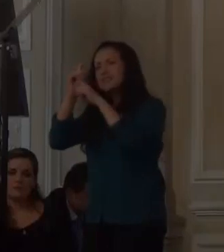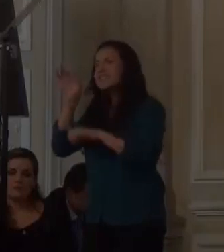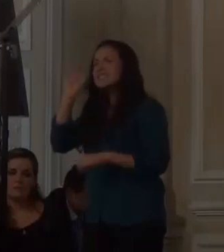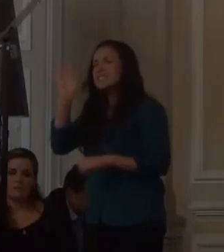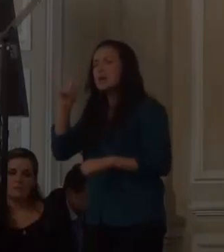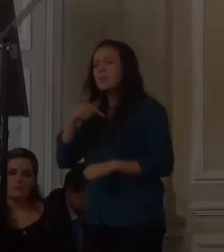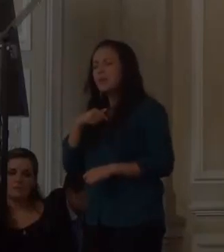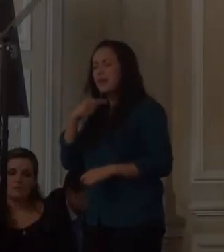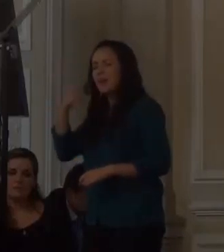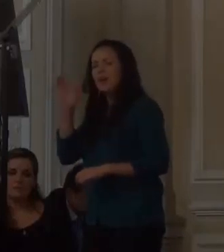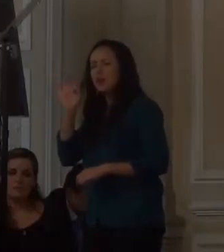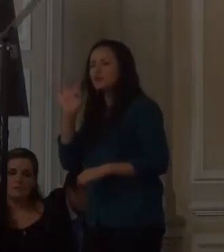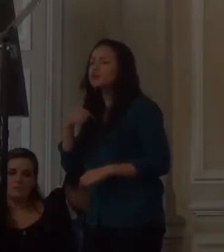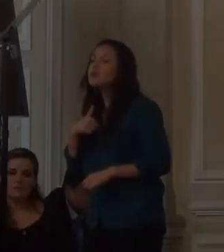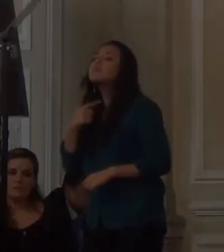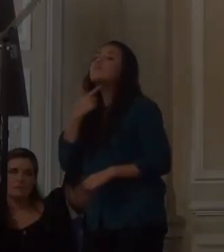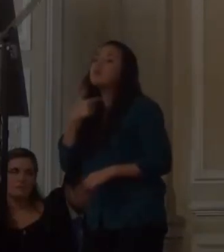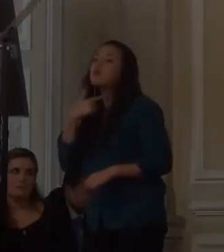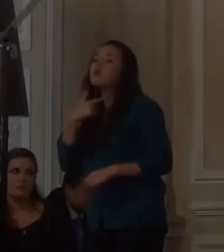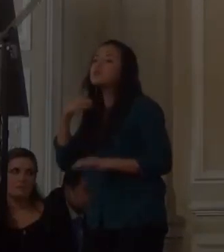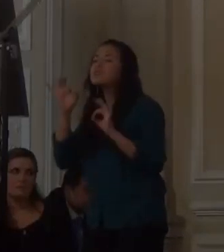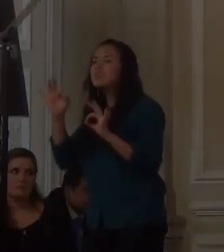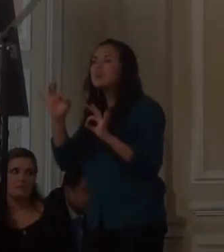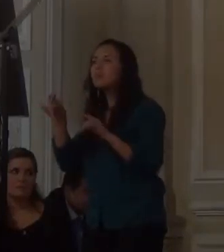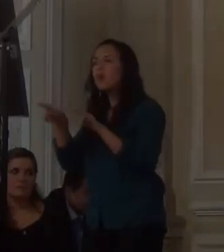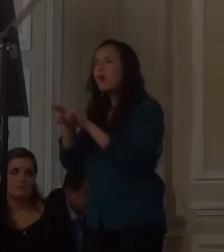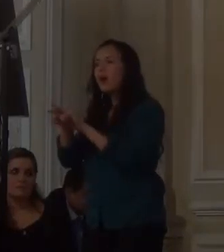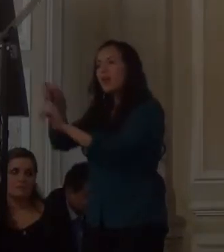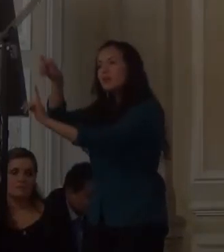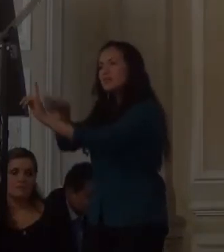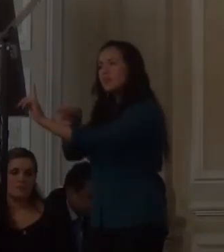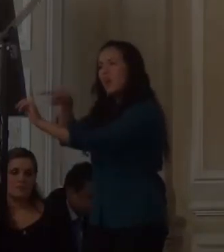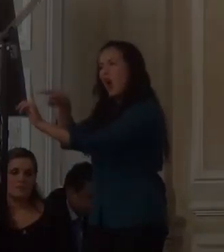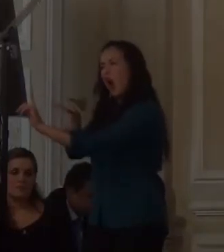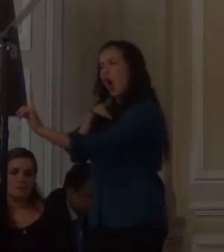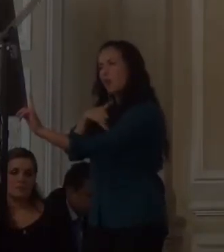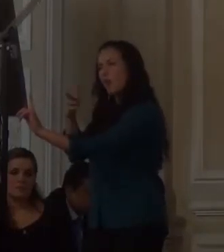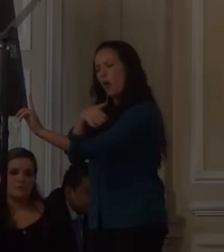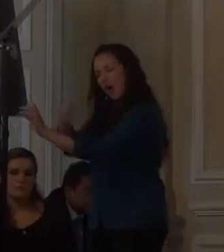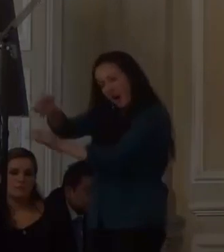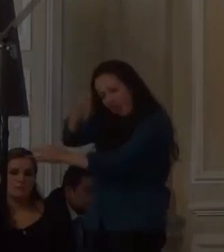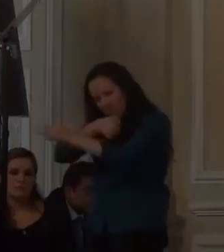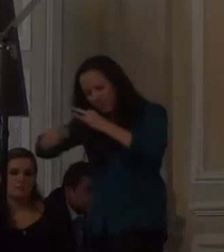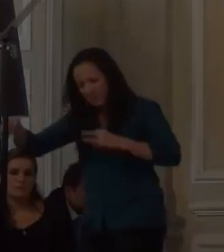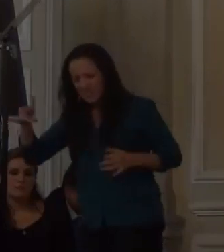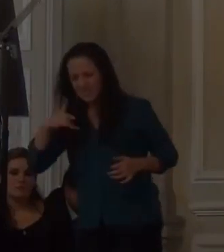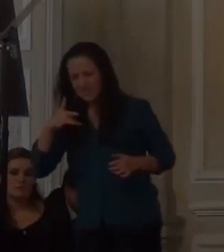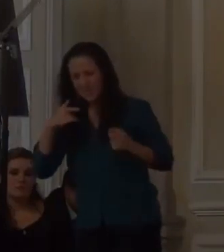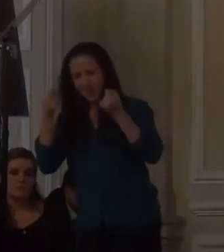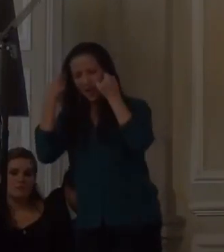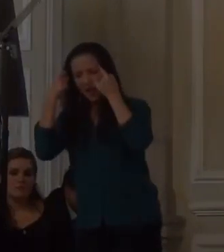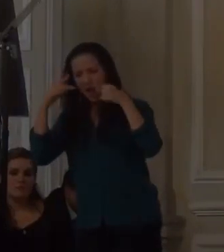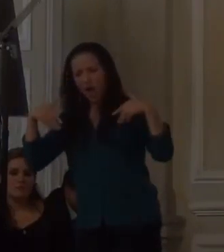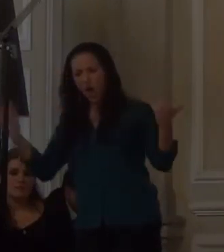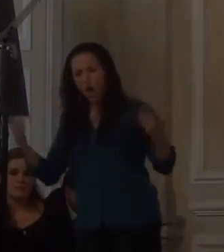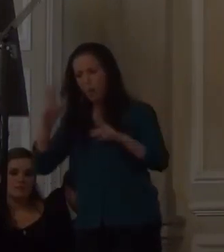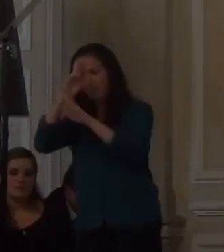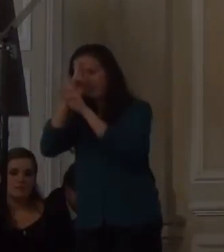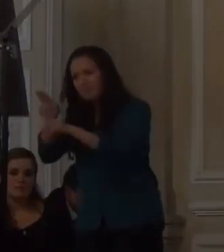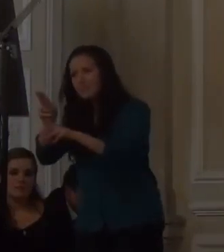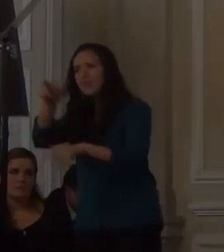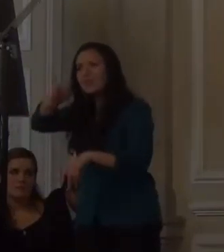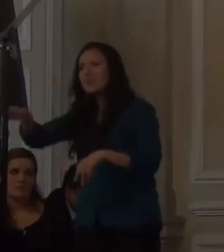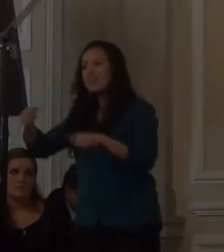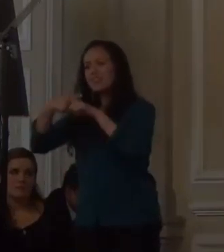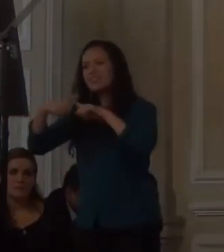utilizado. Me gusta ponerme en los zapatos del otro para entender, para que se respeten las diferencias de este país,